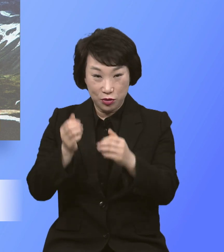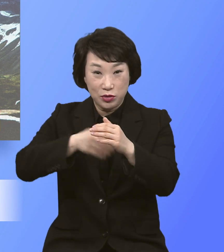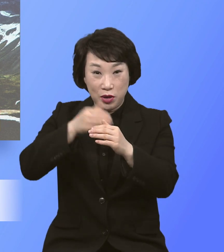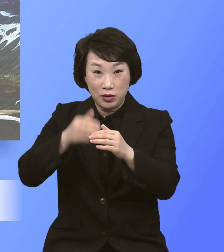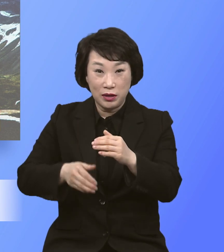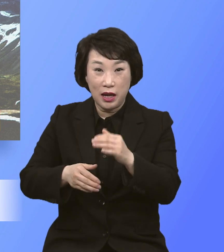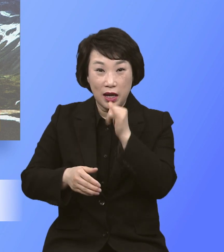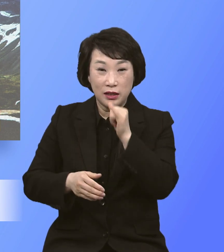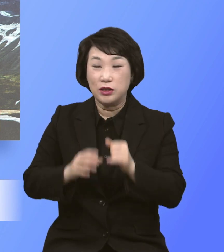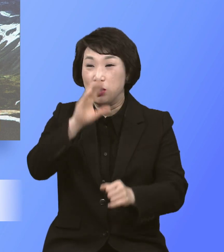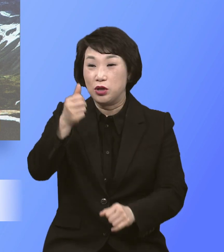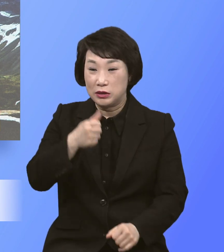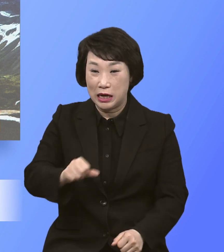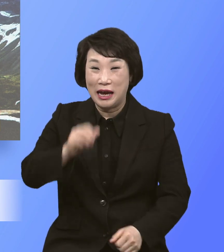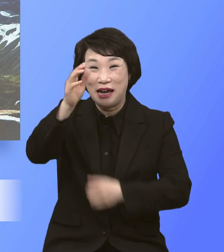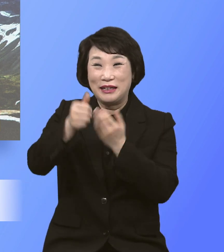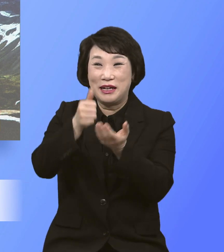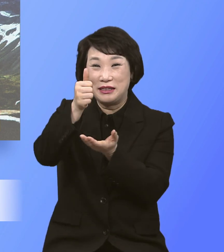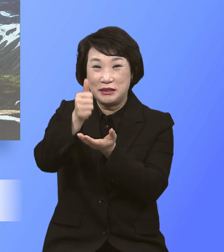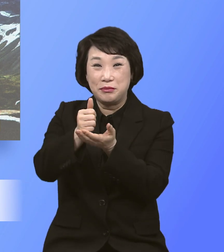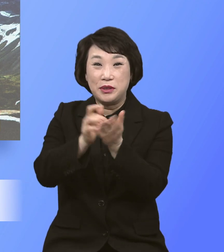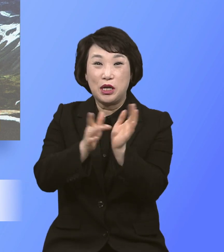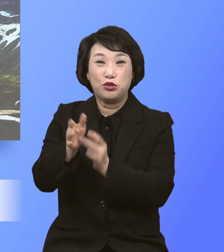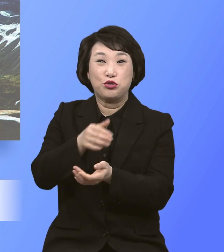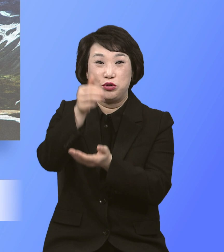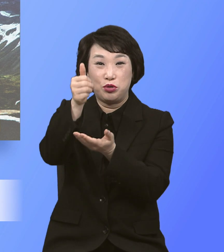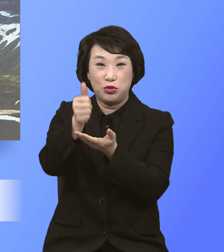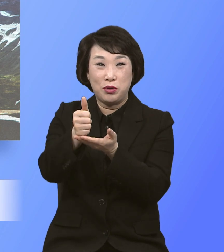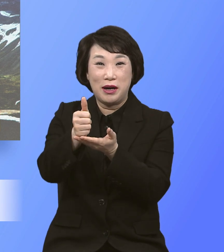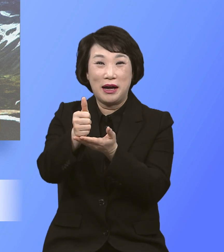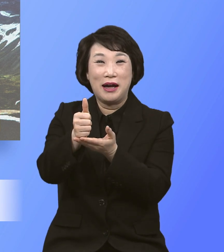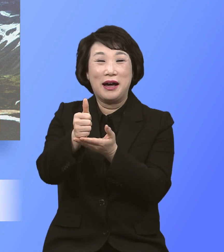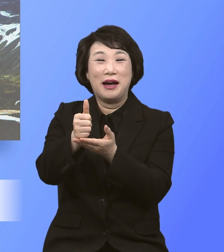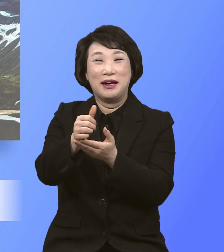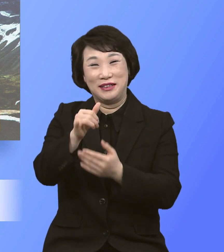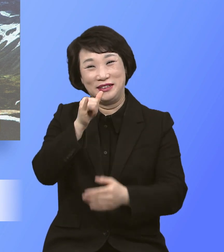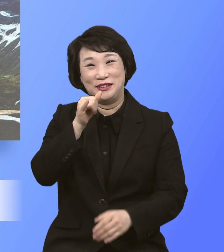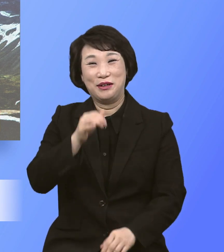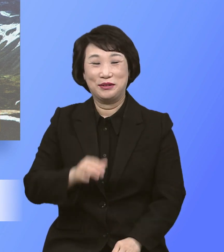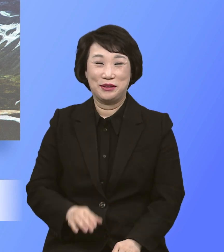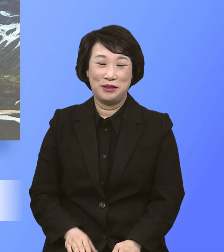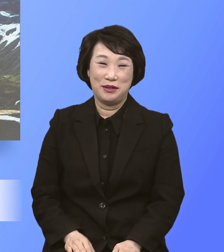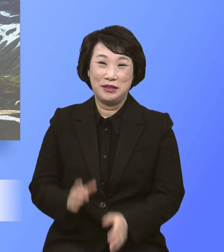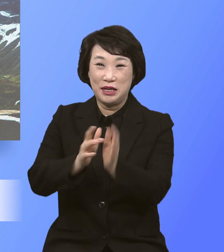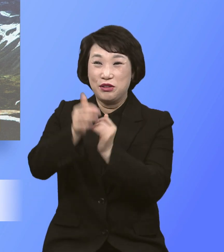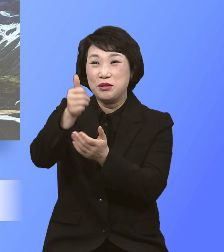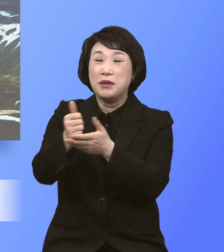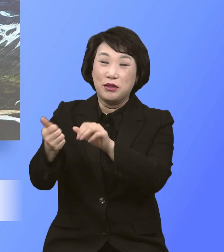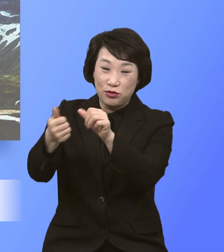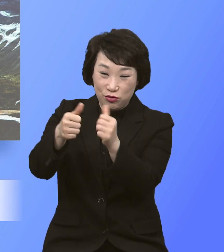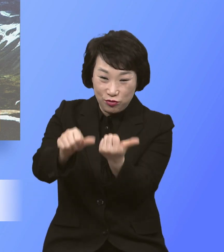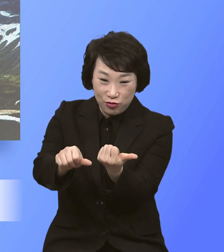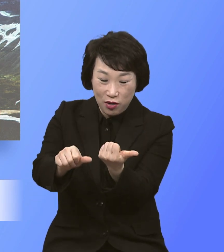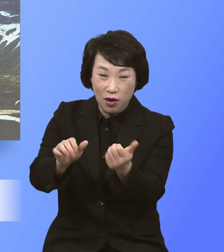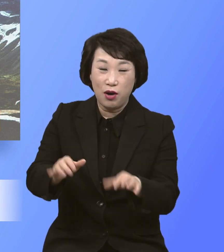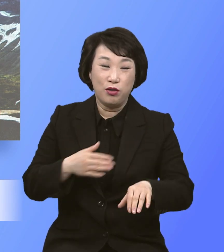순종하는 성자 하나님 예수 그리스도께서 계셨으니 그가